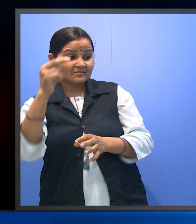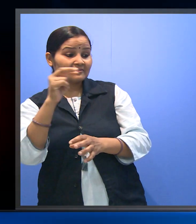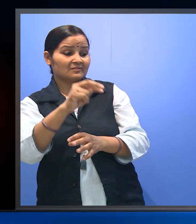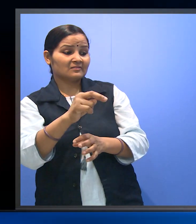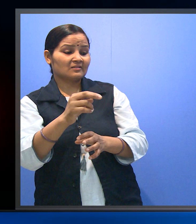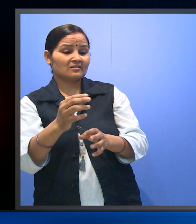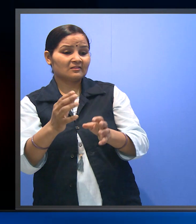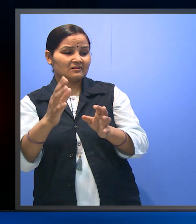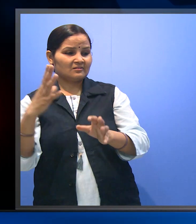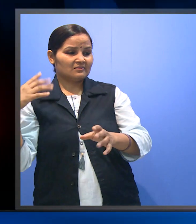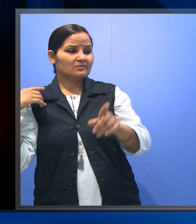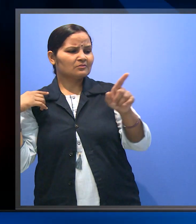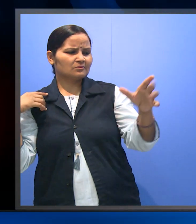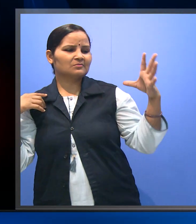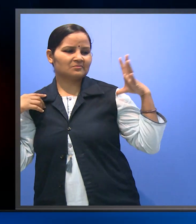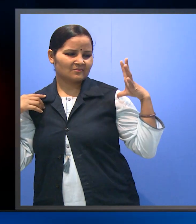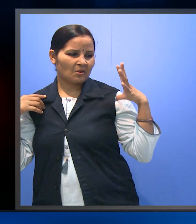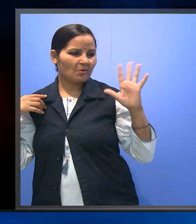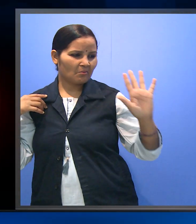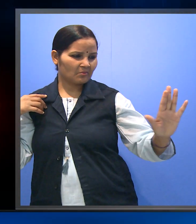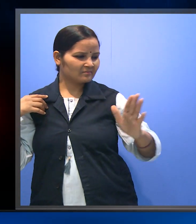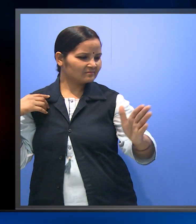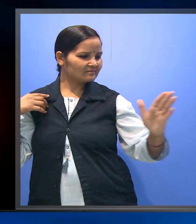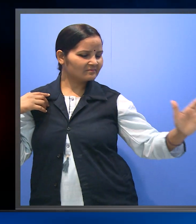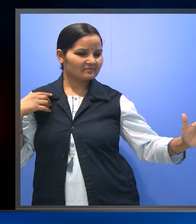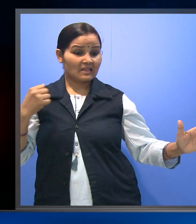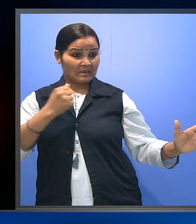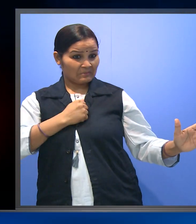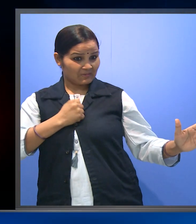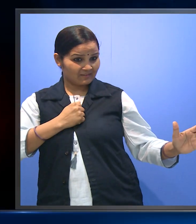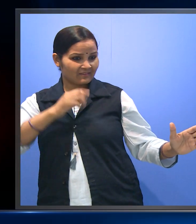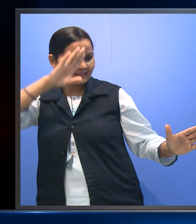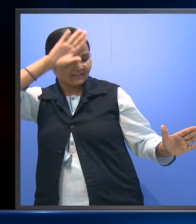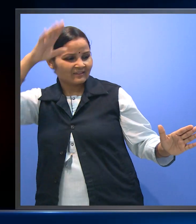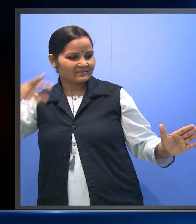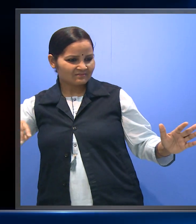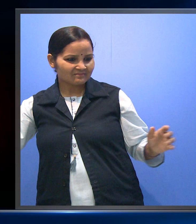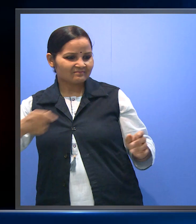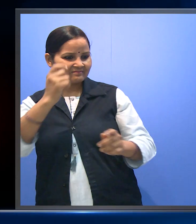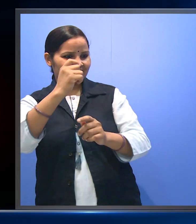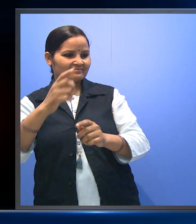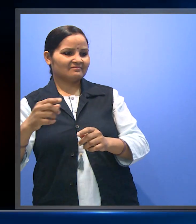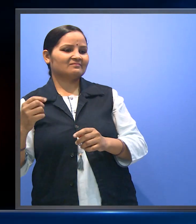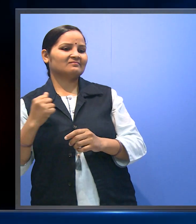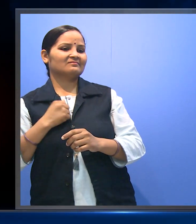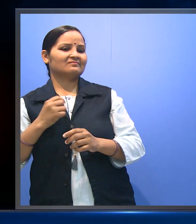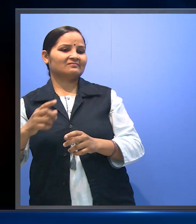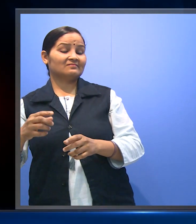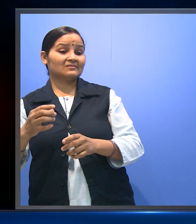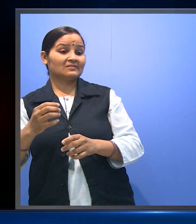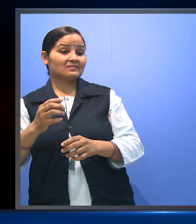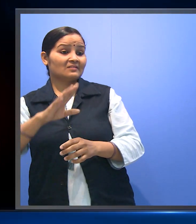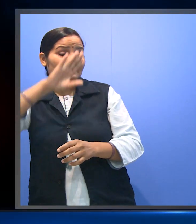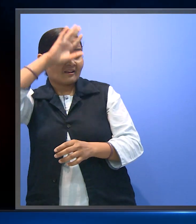को कहा कि आप थोड़ा रथ साइड में करो, क्योंकि मेरे रथ के अंदर